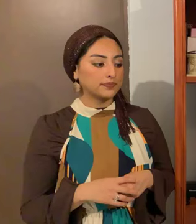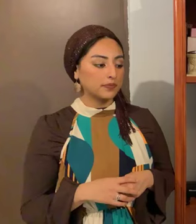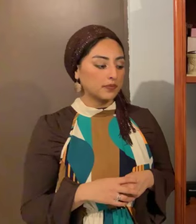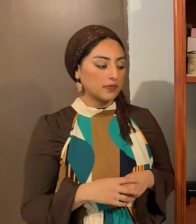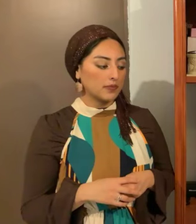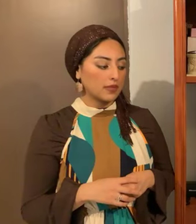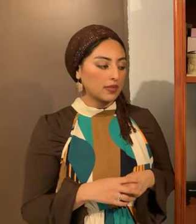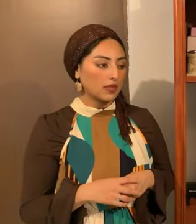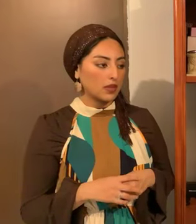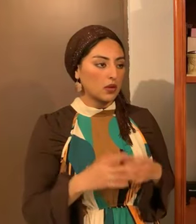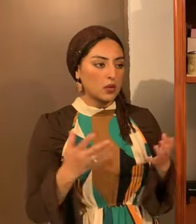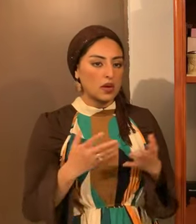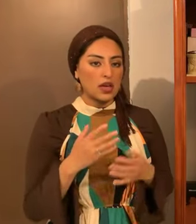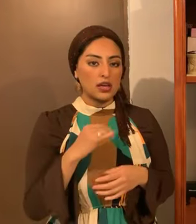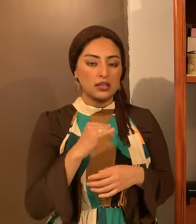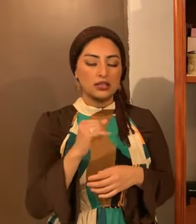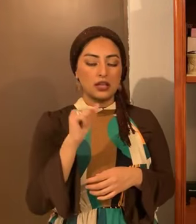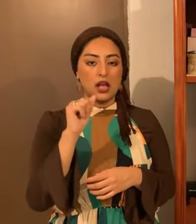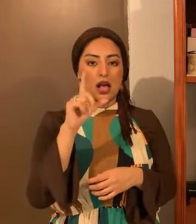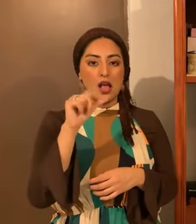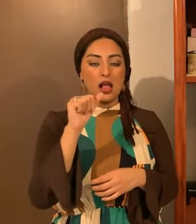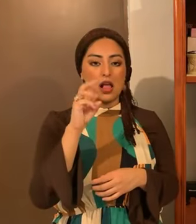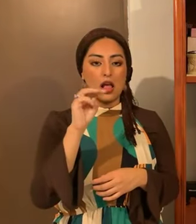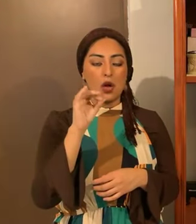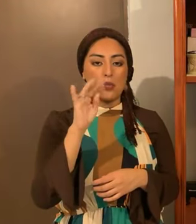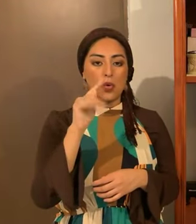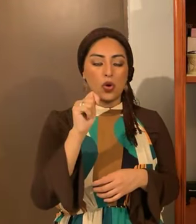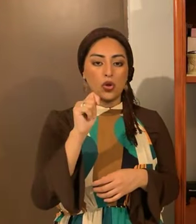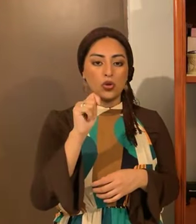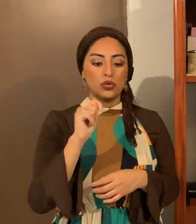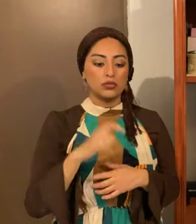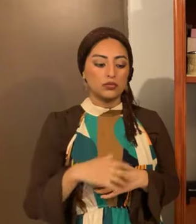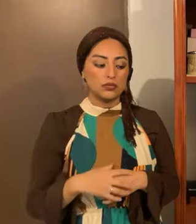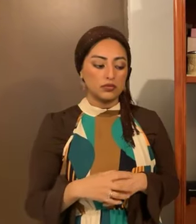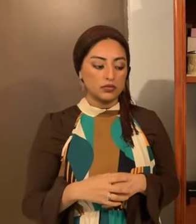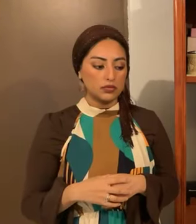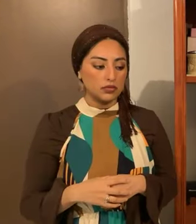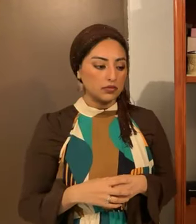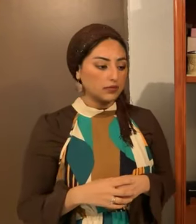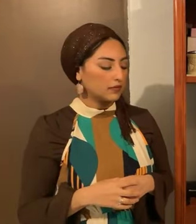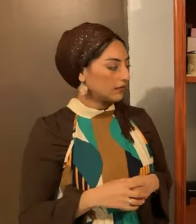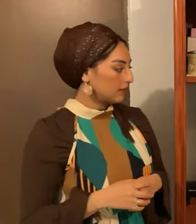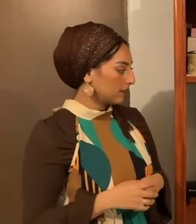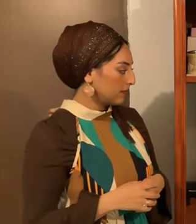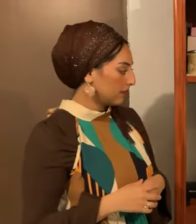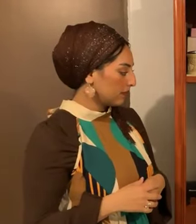Alamot. ¿Qué es Alamot? Salterio es que